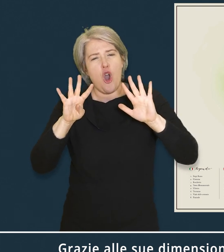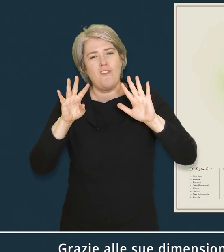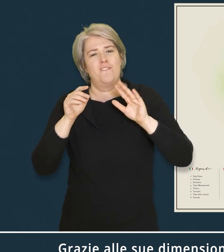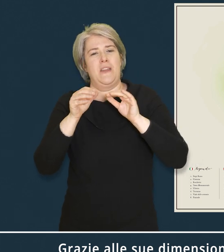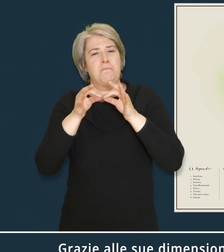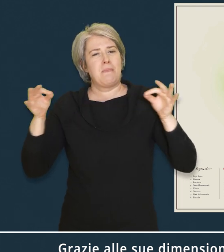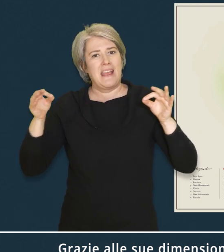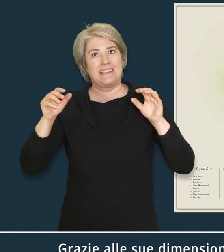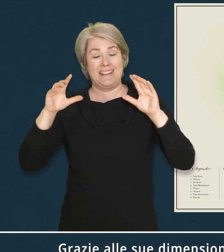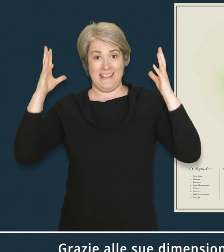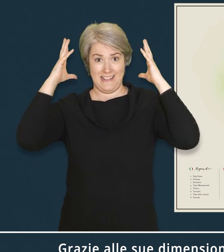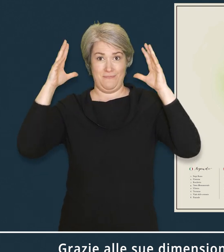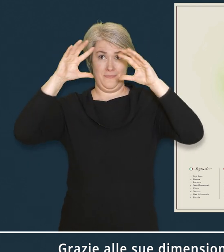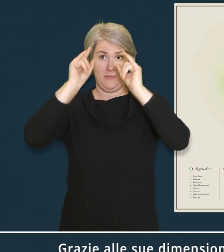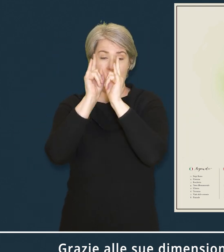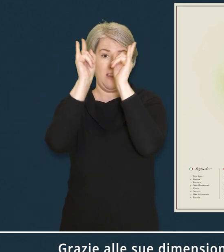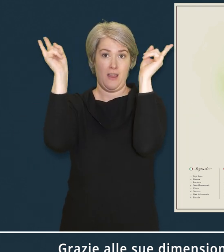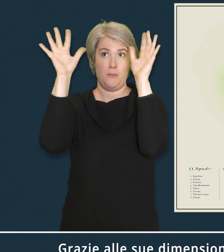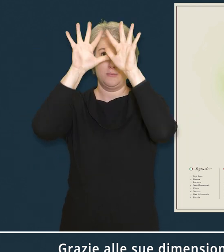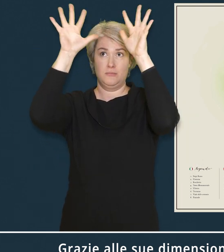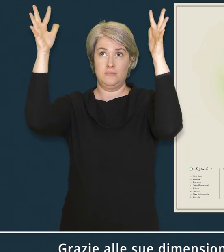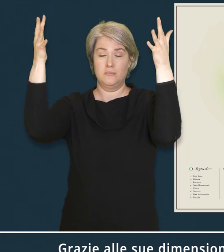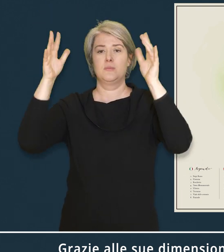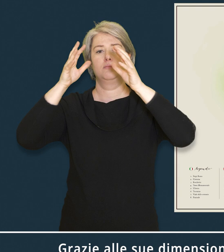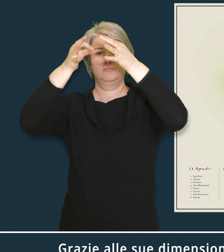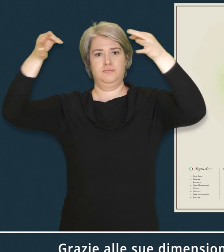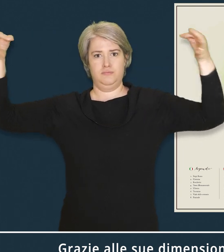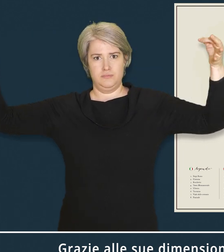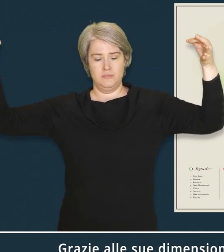quasi 9 metri di diametro della chioma,